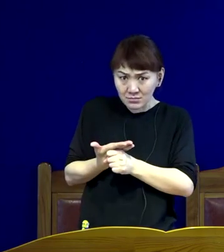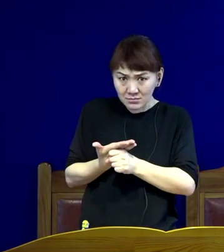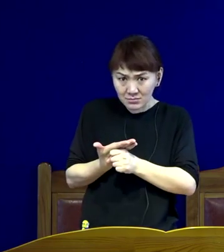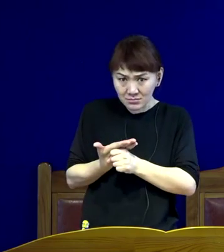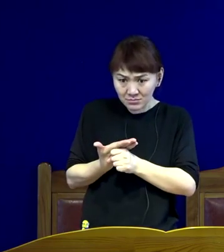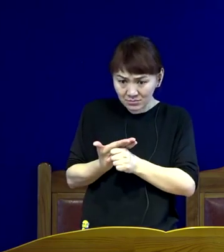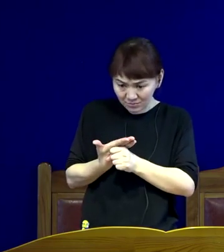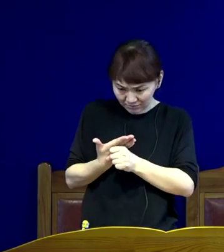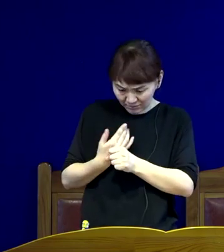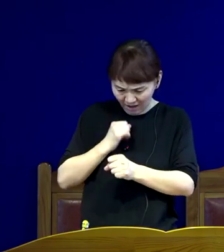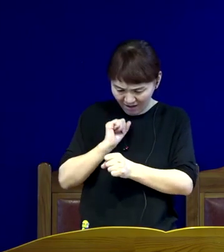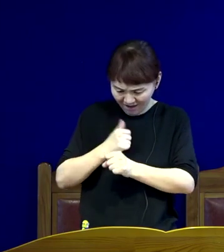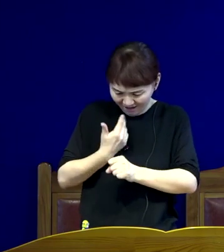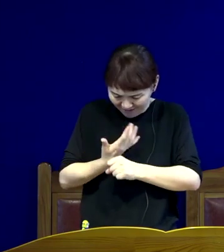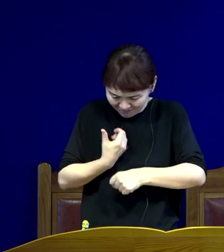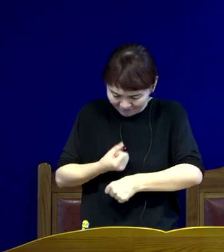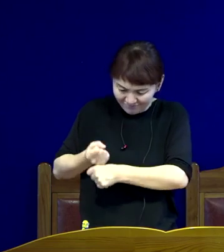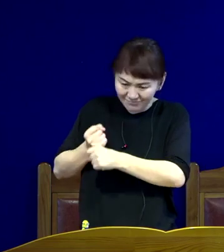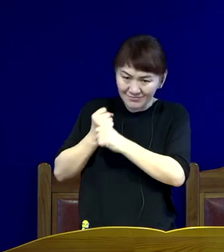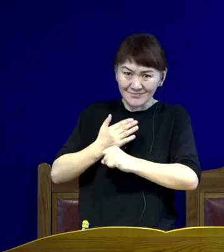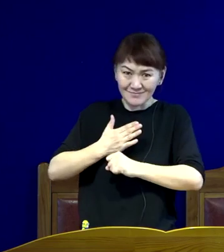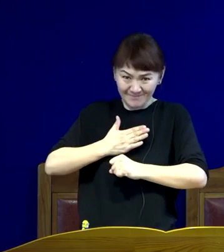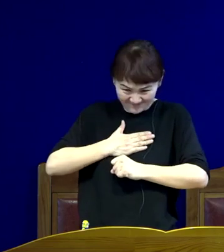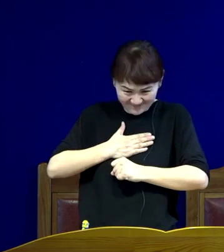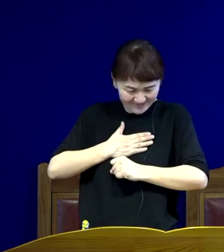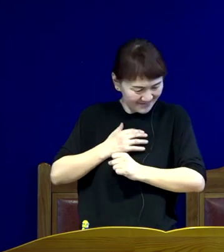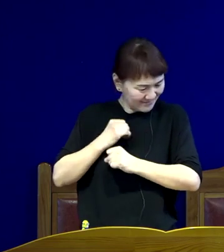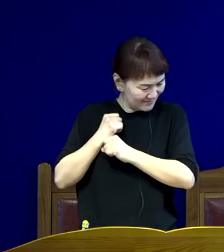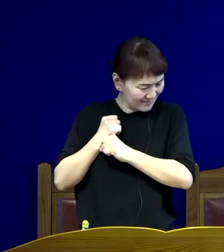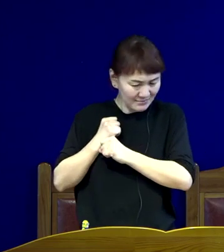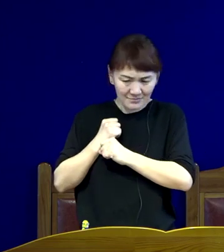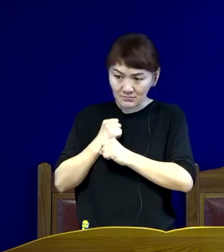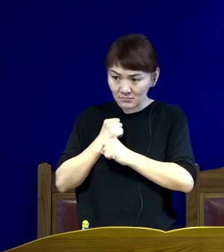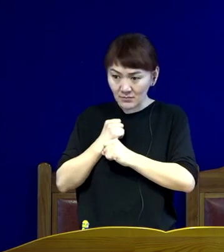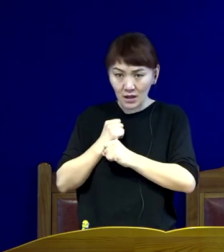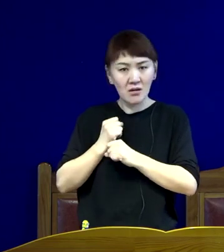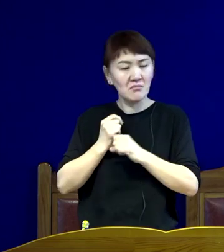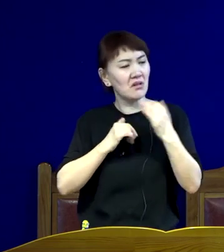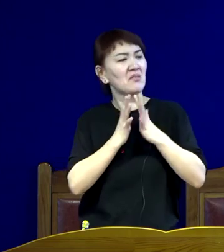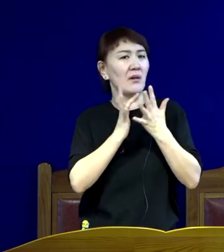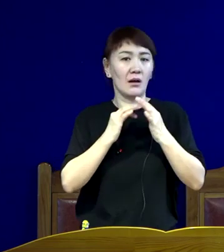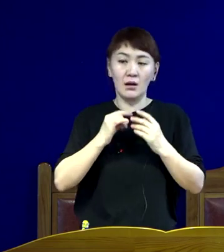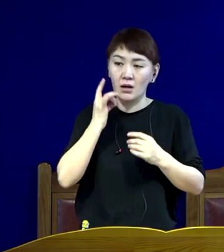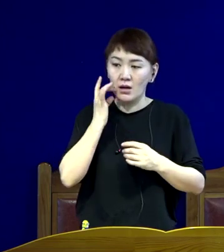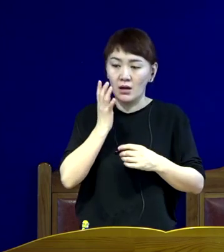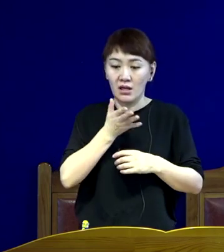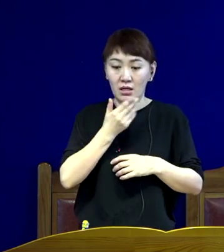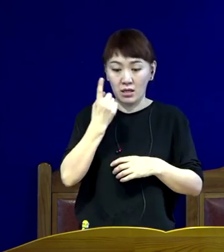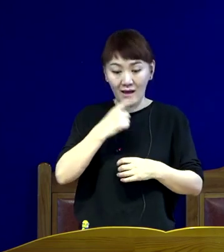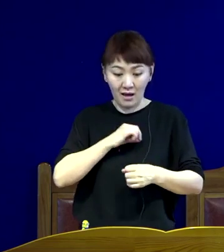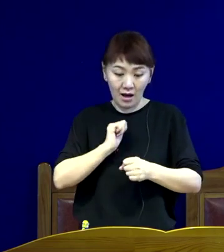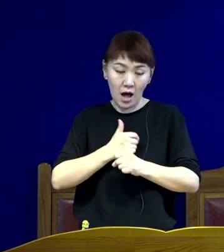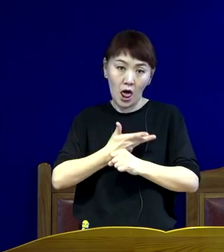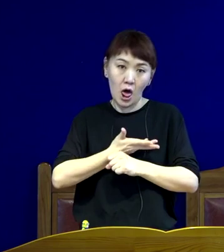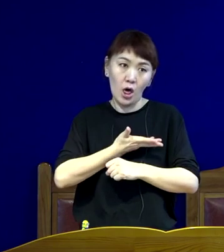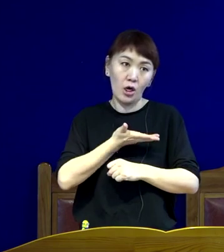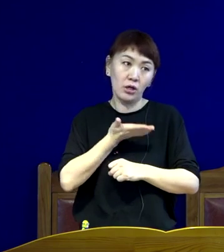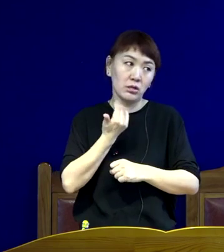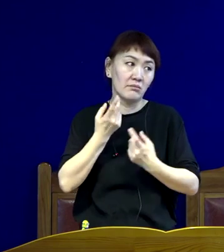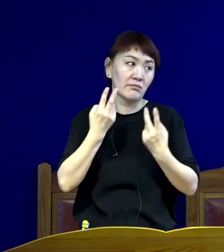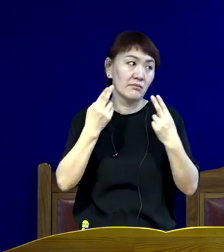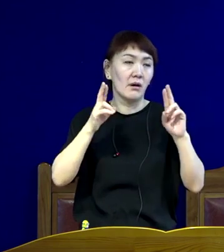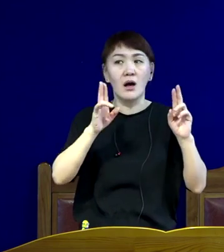хөрдөг гэдгийг мэдэх үү? Тэр үед эхнэрээ гэсэн сэтгэл нь хөрч эхэлдэг. Тэгээ явсаар хагаад бүгд шантардаг